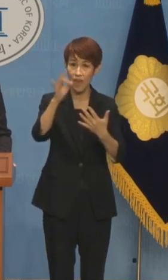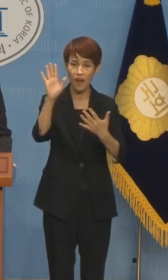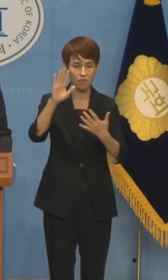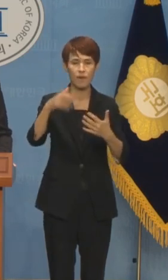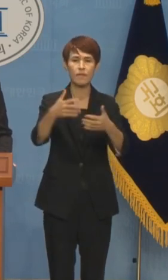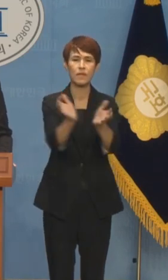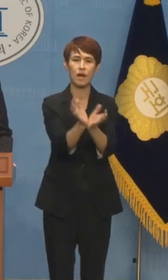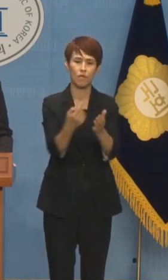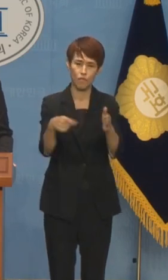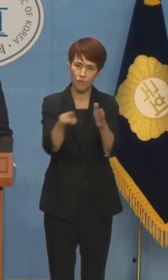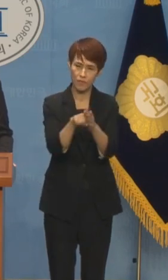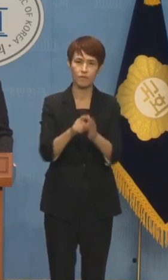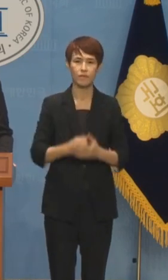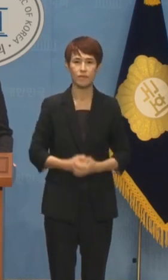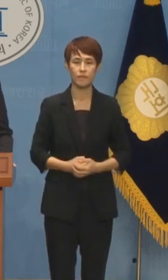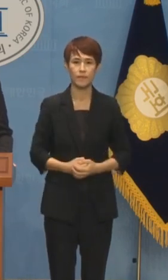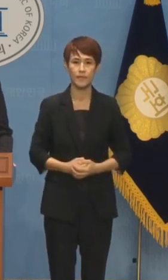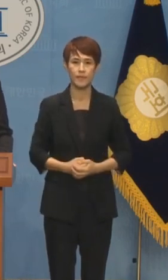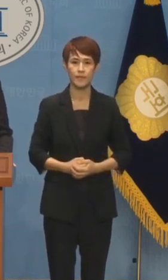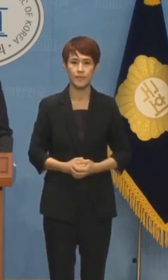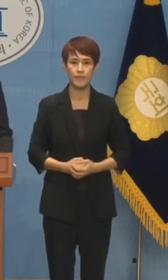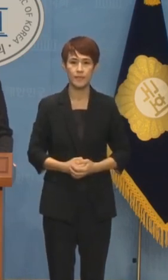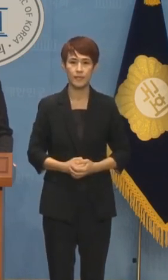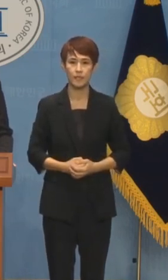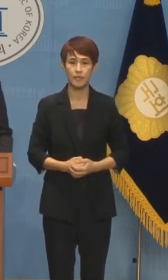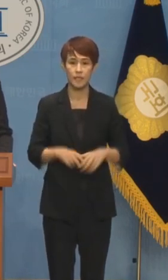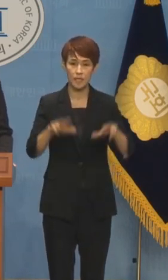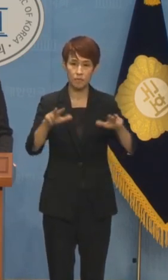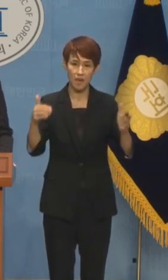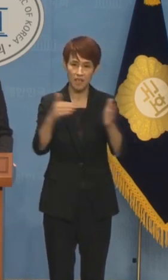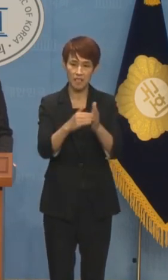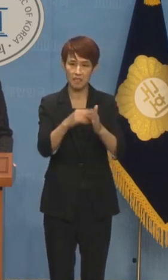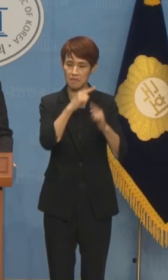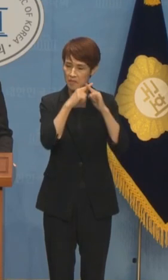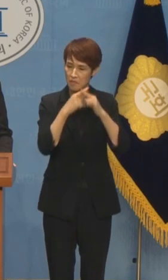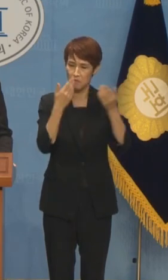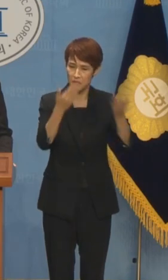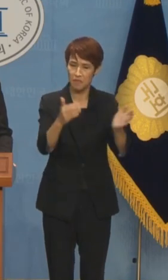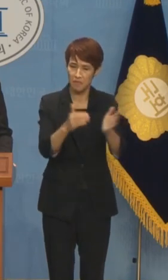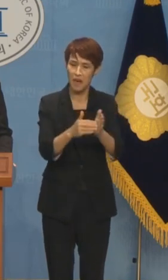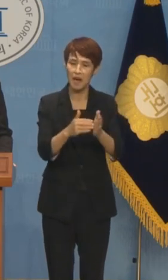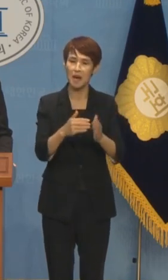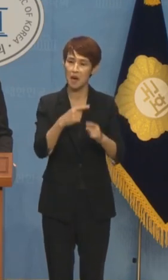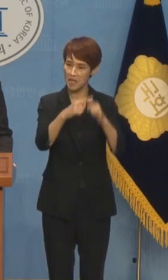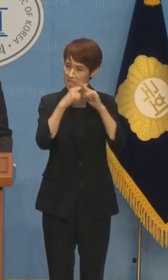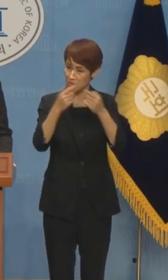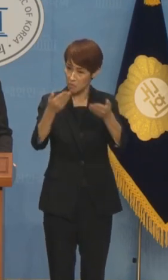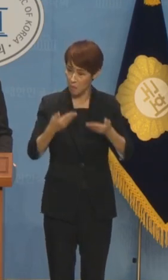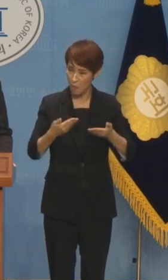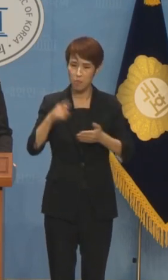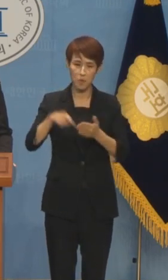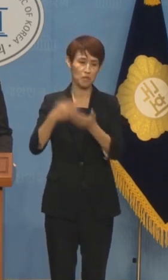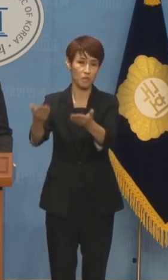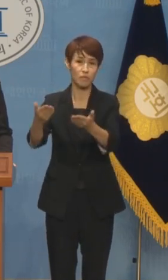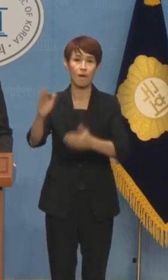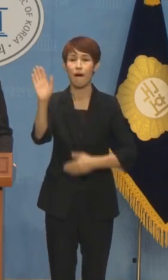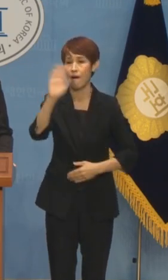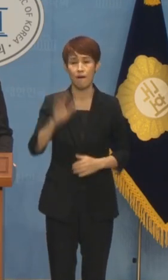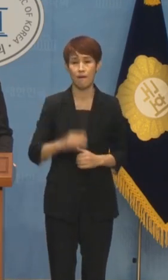당위의 문제입니다. 단순히 그동안 헌신했으니 보상해주자라는 뜻으로 허은하 후보를 지지하는 것이